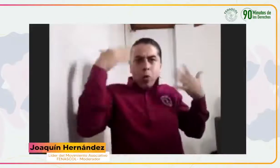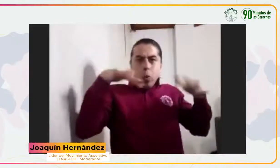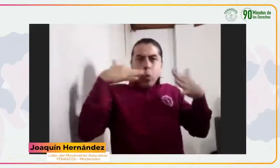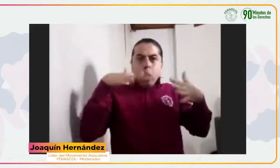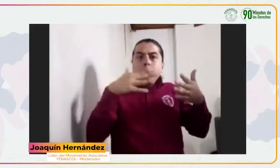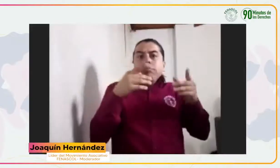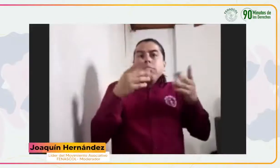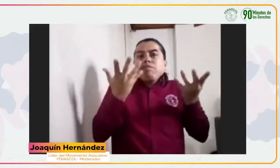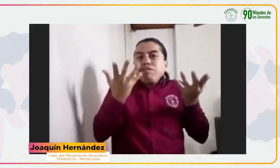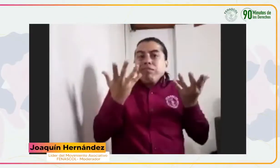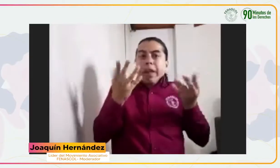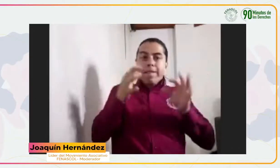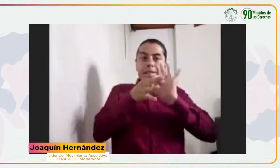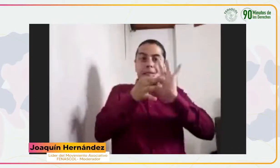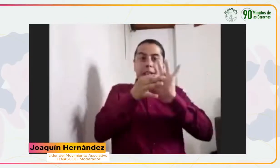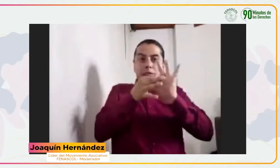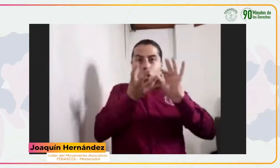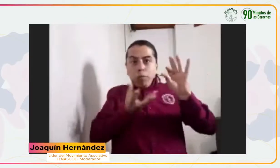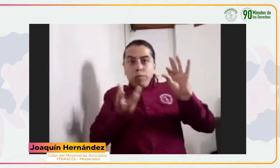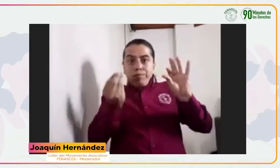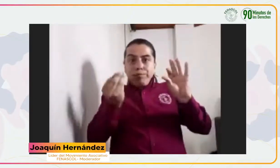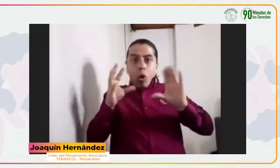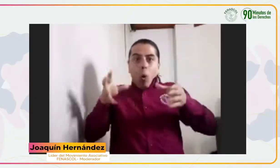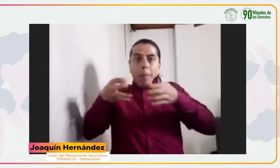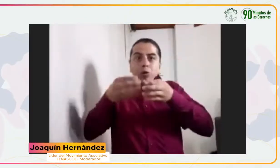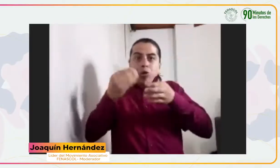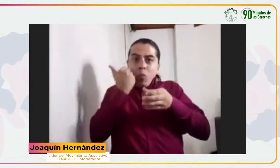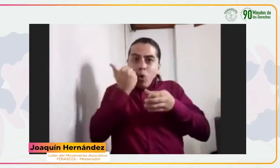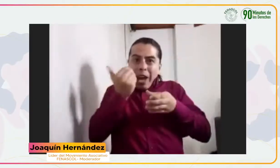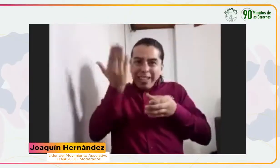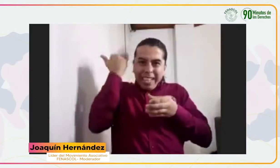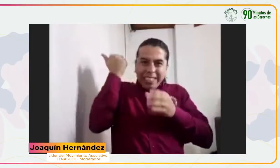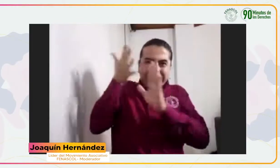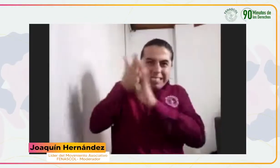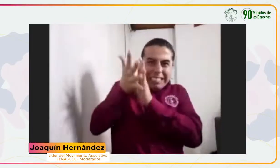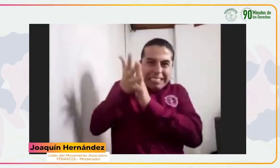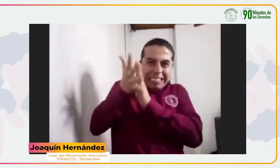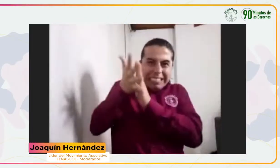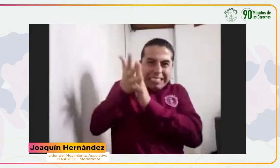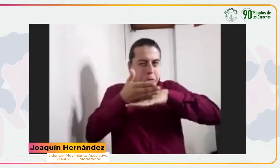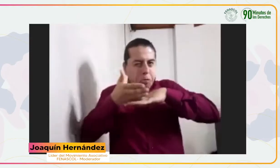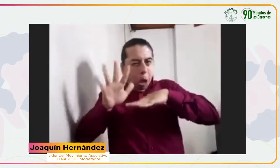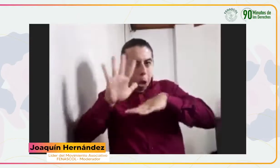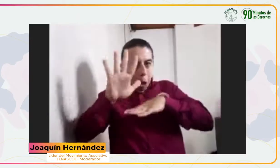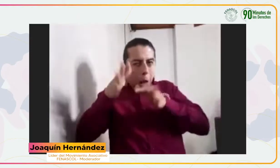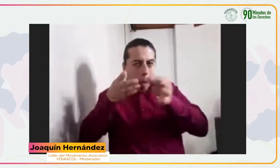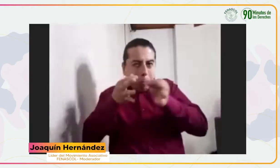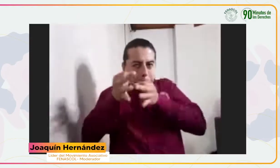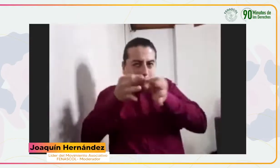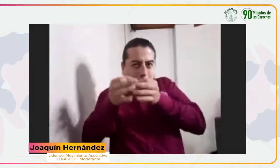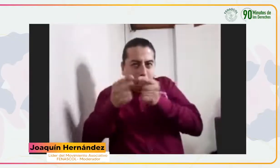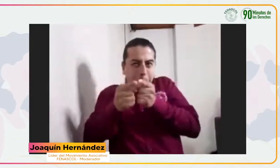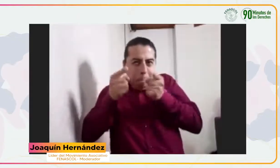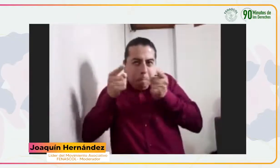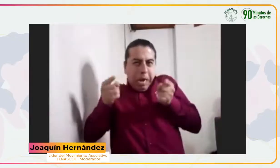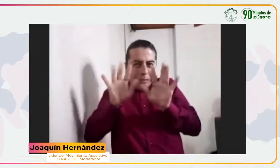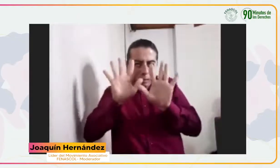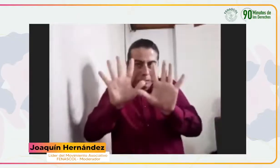diversas reflexiones y que seguramente muchos recordatorios, a la vez que la Comisión de Mujeres de FENASCOL, que en unos instantes